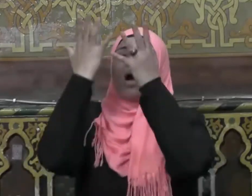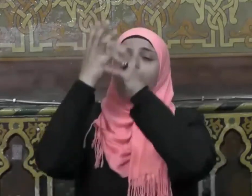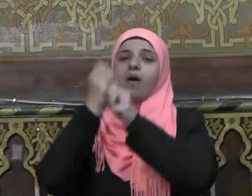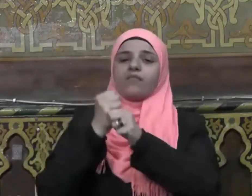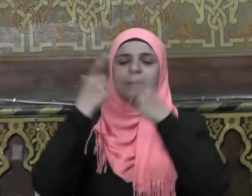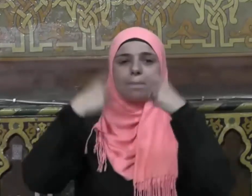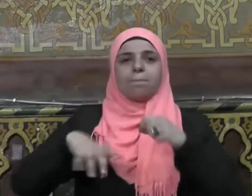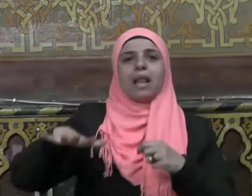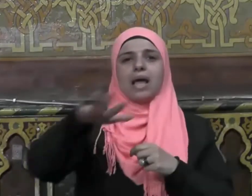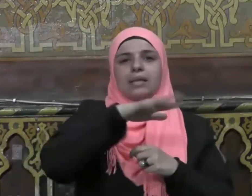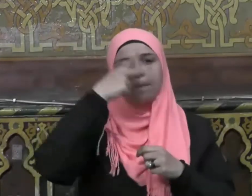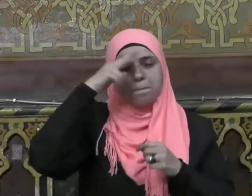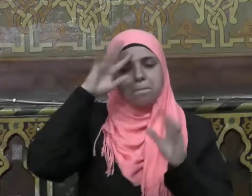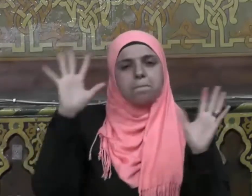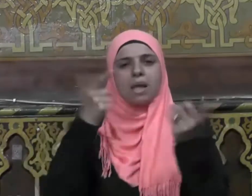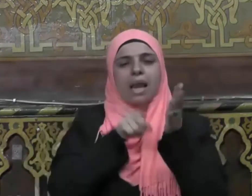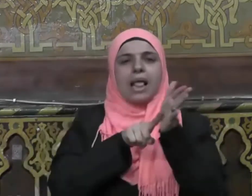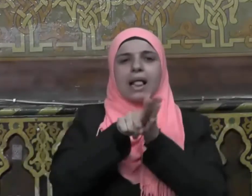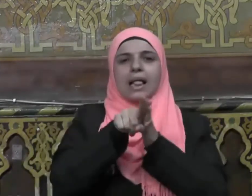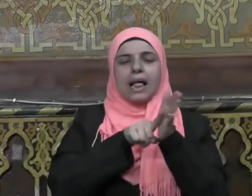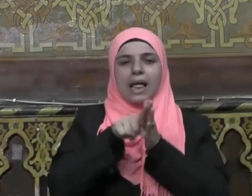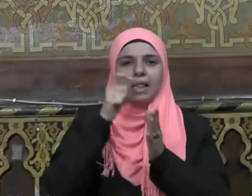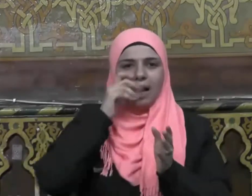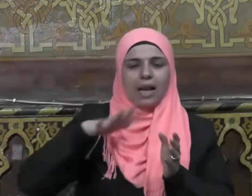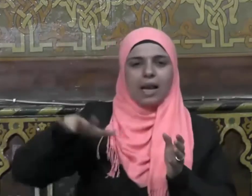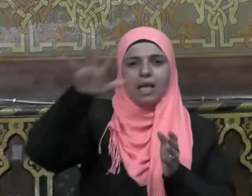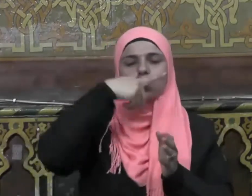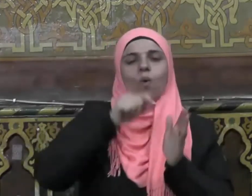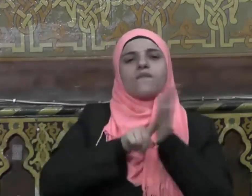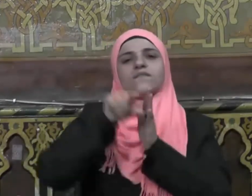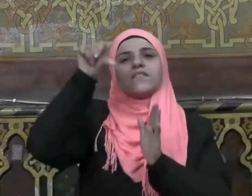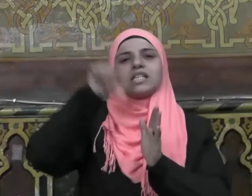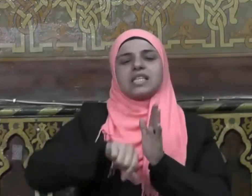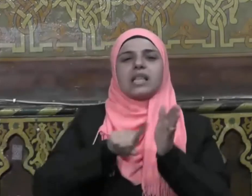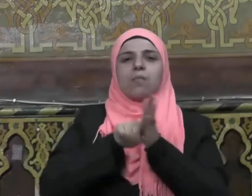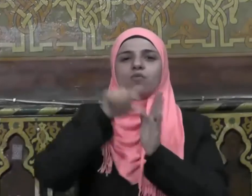بلادنا من كيد الكائدين وفساد المفسدين.